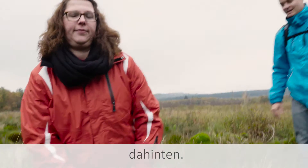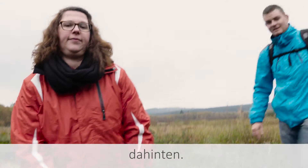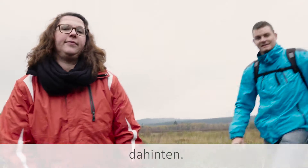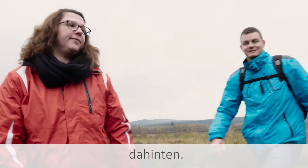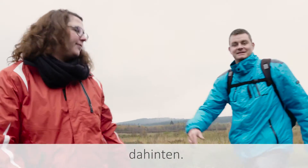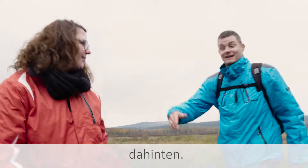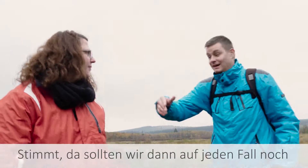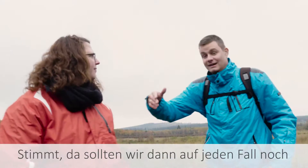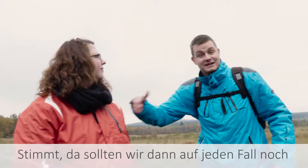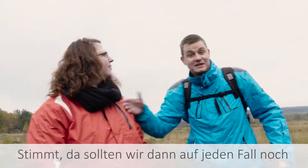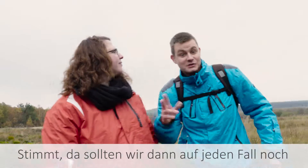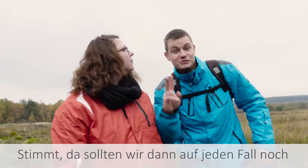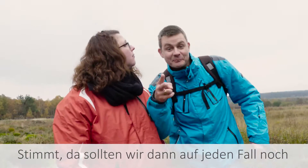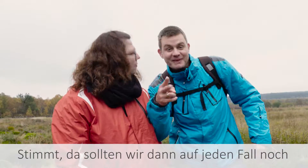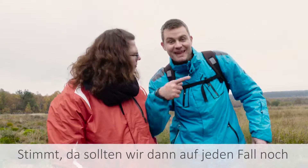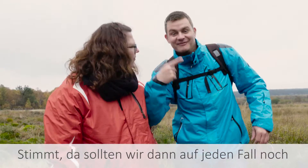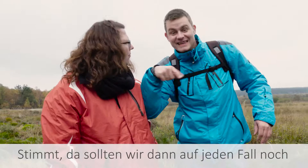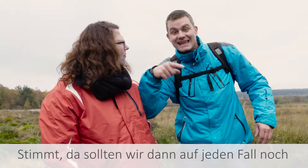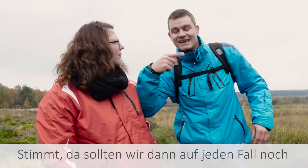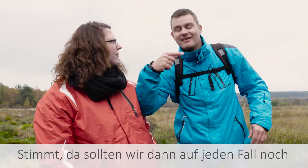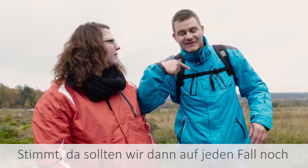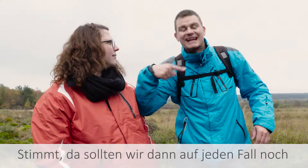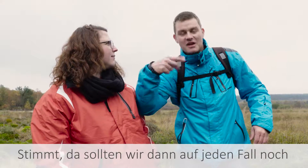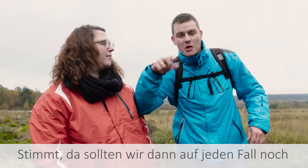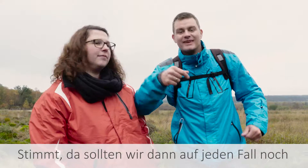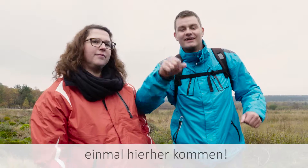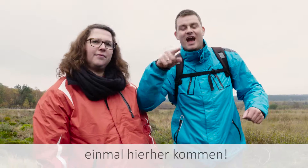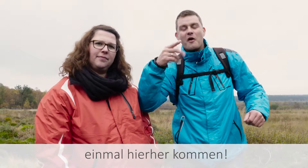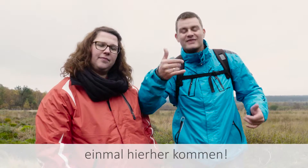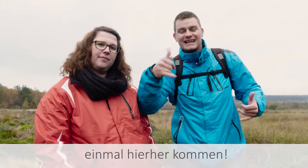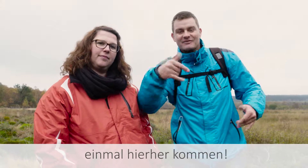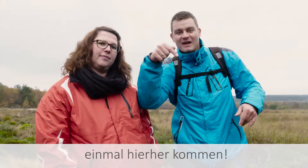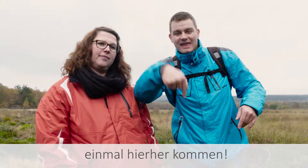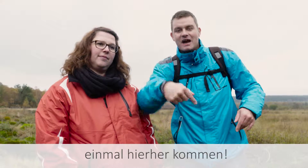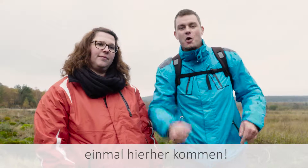Stimmt, da sollten wir dann auf jeden Fall noch einmal hierher kommen.